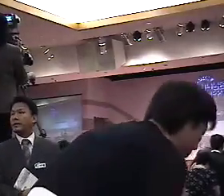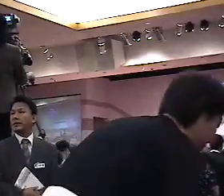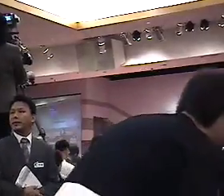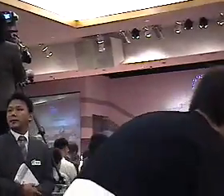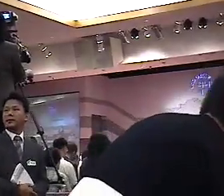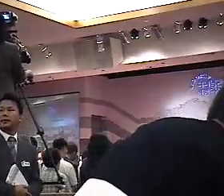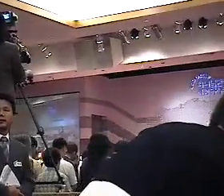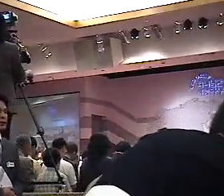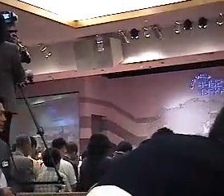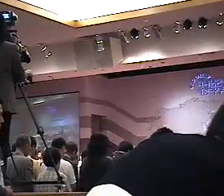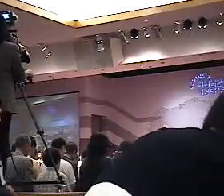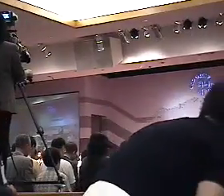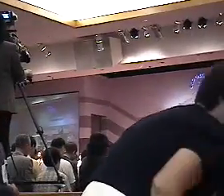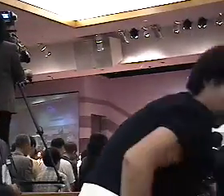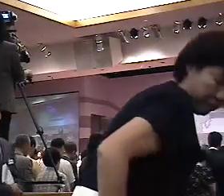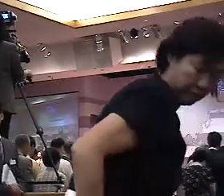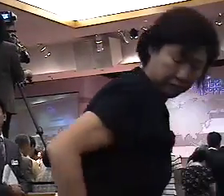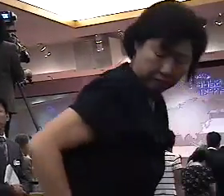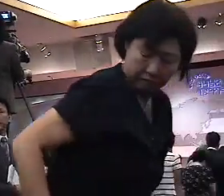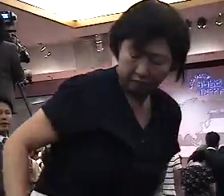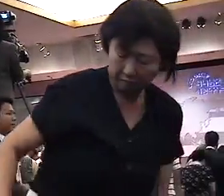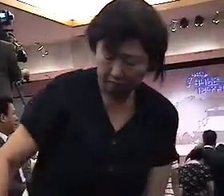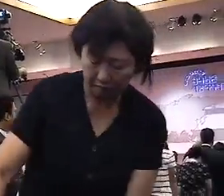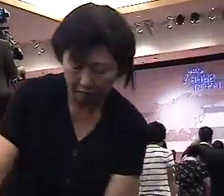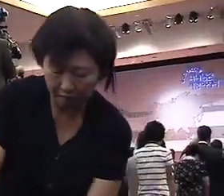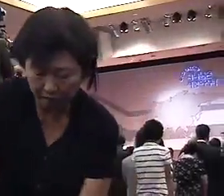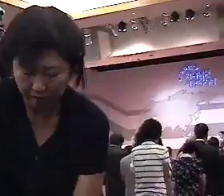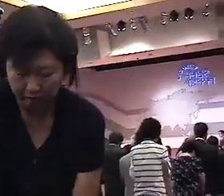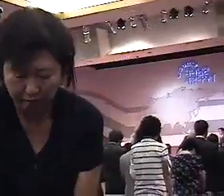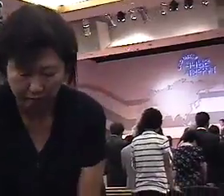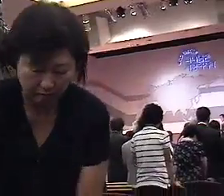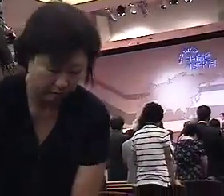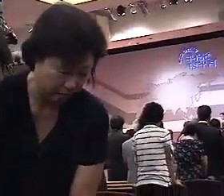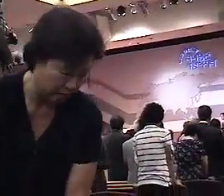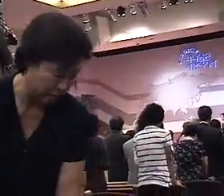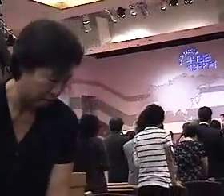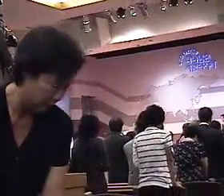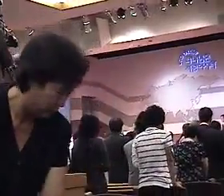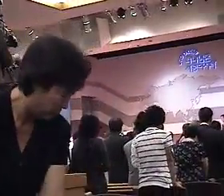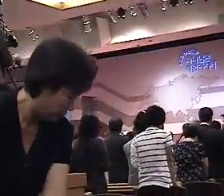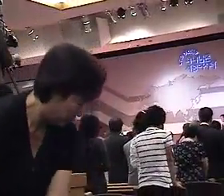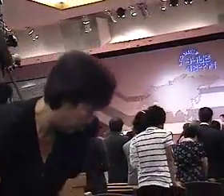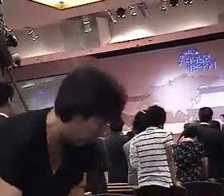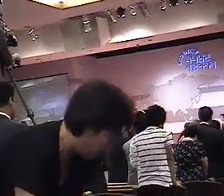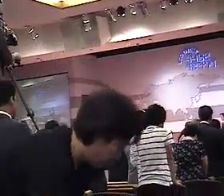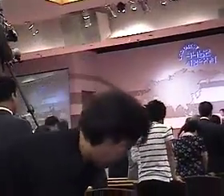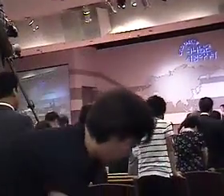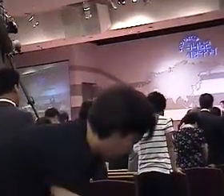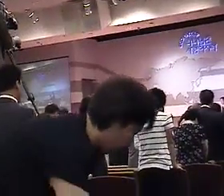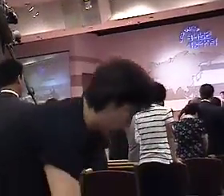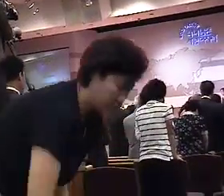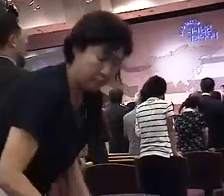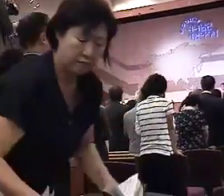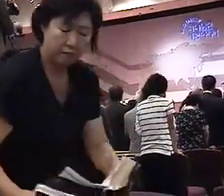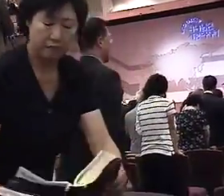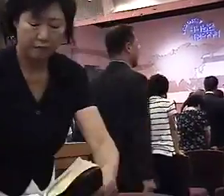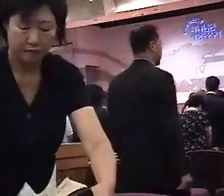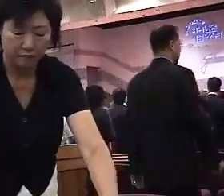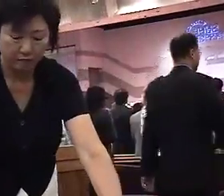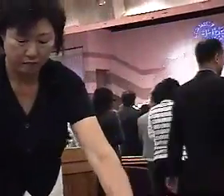주시옵소서. 김승훈 목사님을 성령의 능력으로 붙들어 주시고 목사님의 말씀 가운데 기름 부어 주시옵소서.